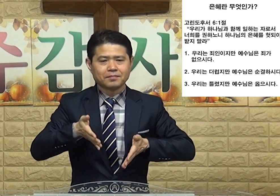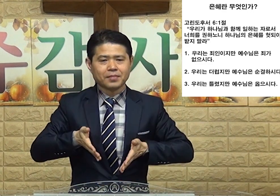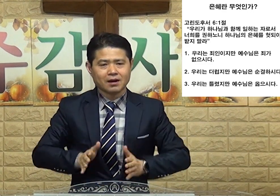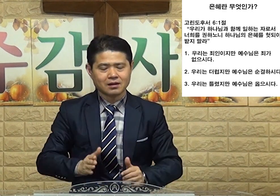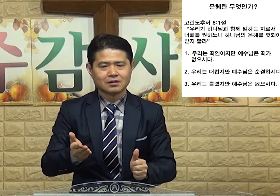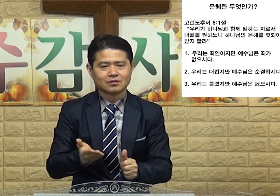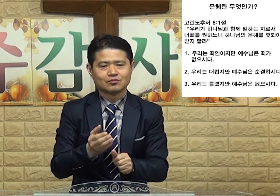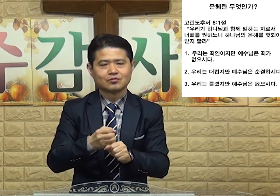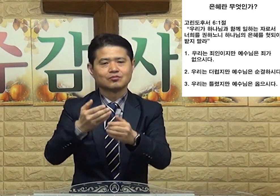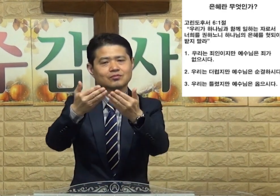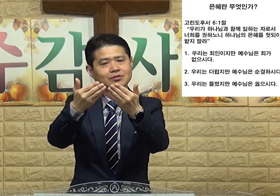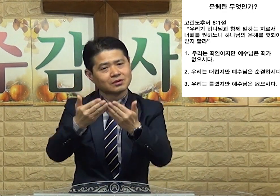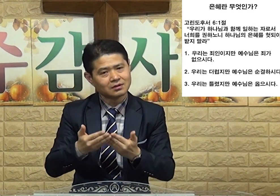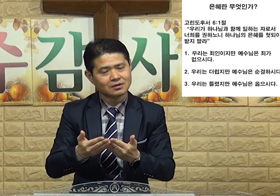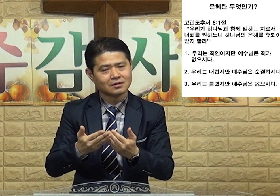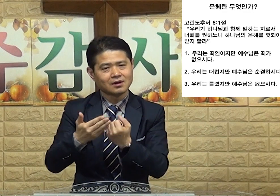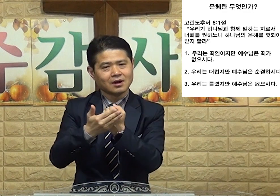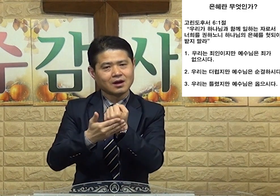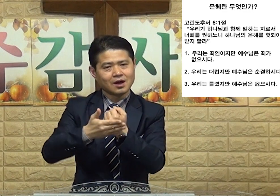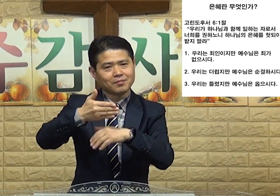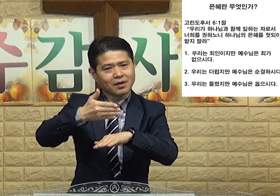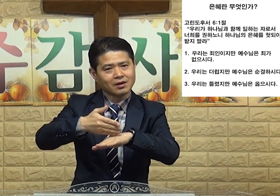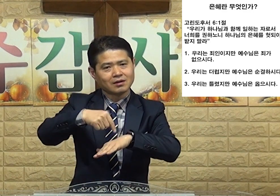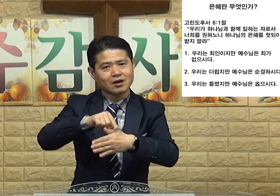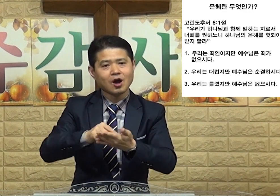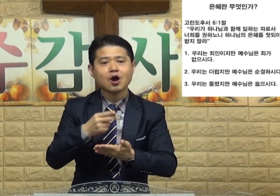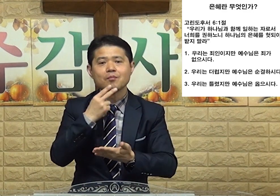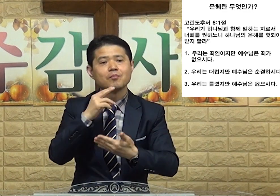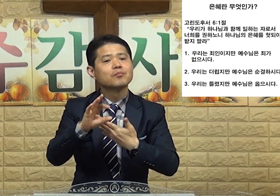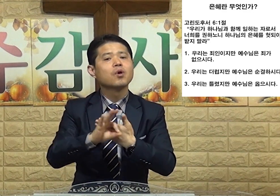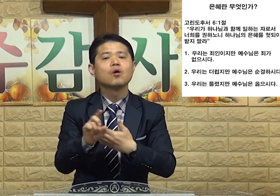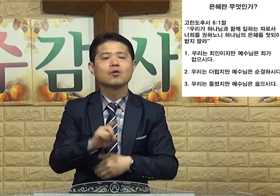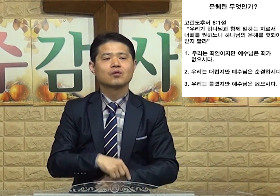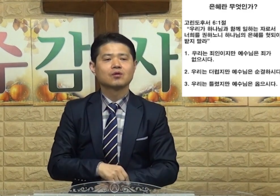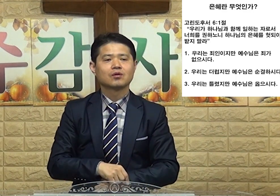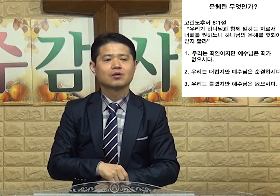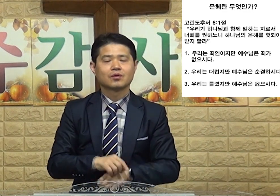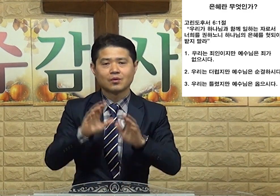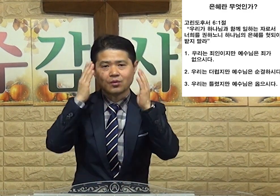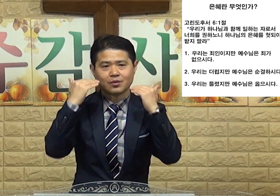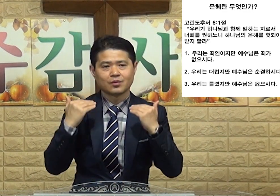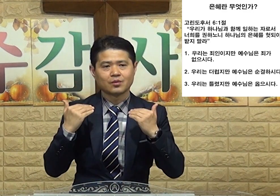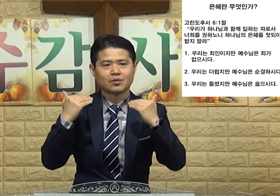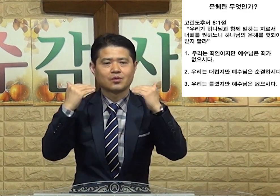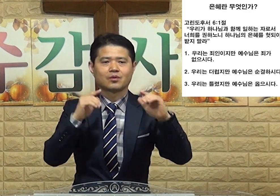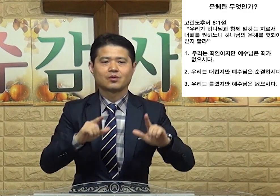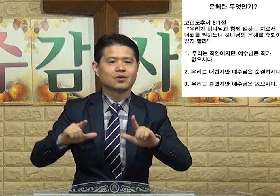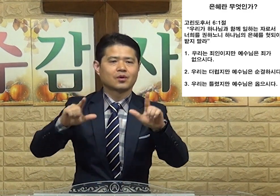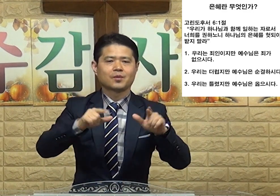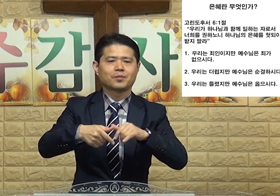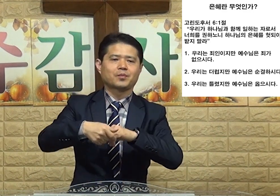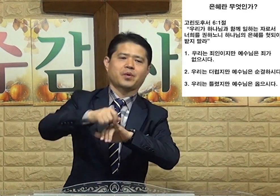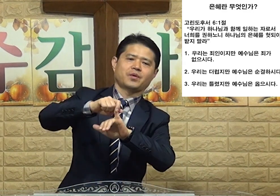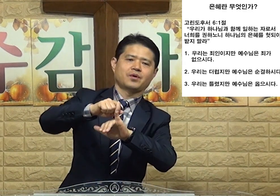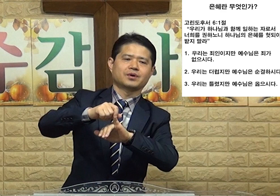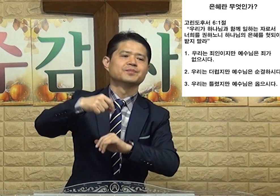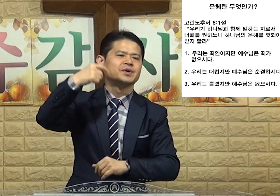들어서 부모님이 아이를 낳아서 양육을 하는데 그 은혜에 감사함이 없다면 어떻게 되겠습니까? 우리가 커서도